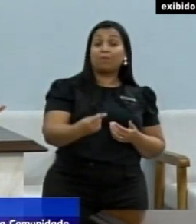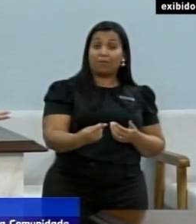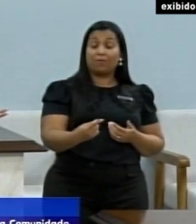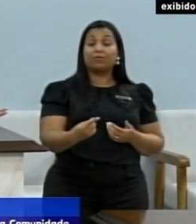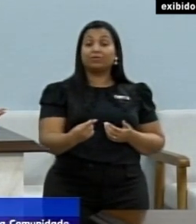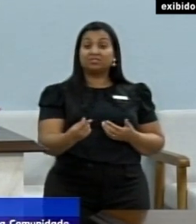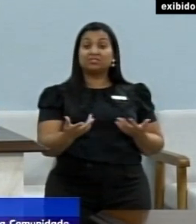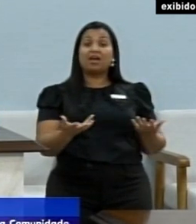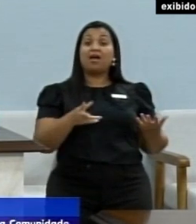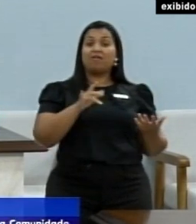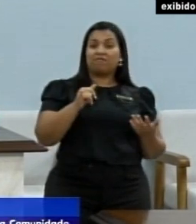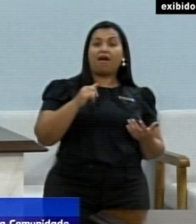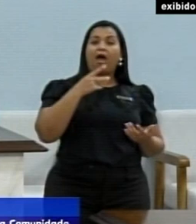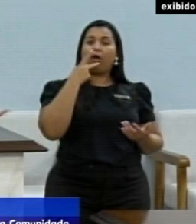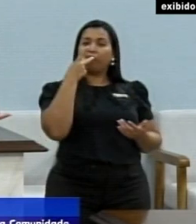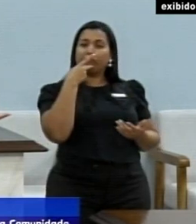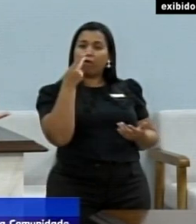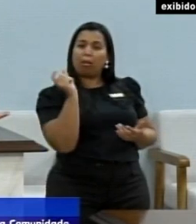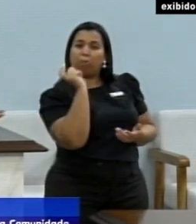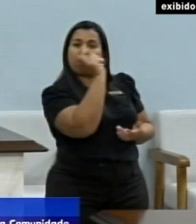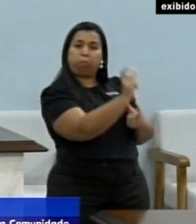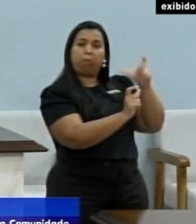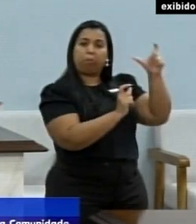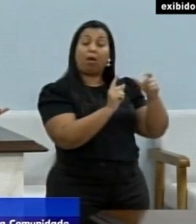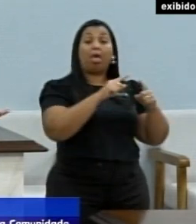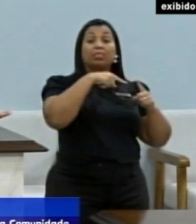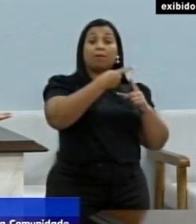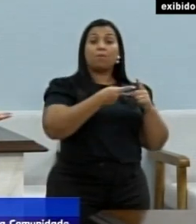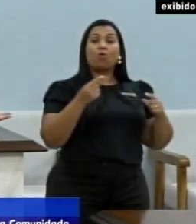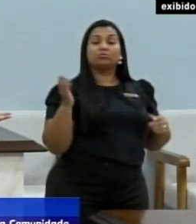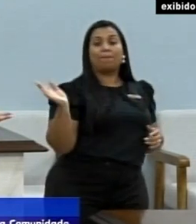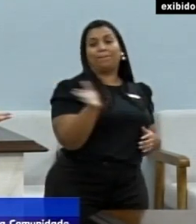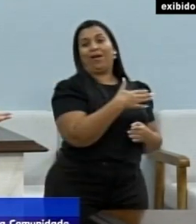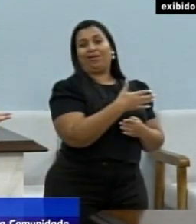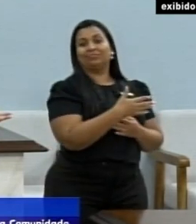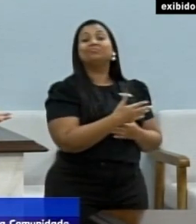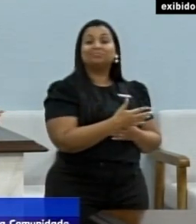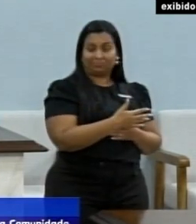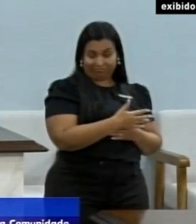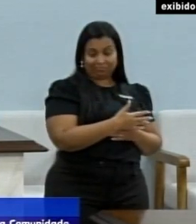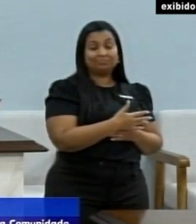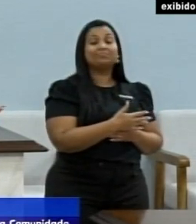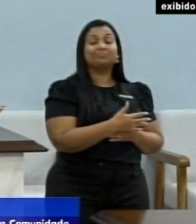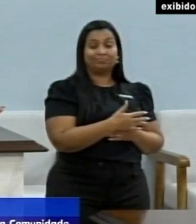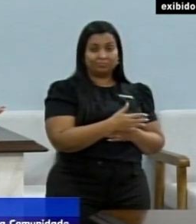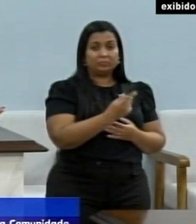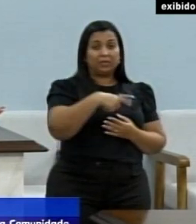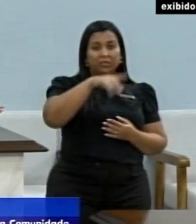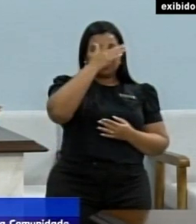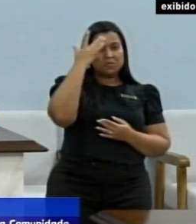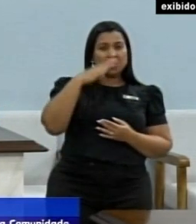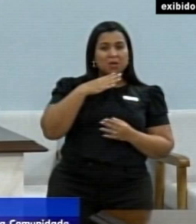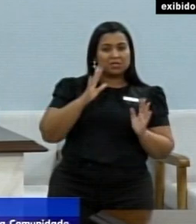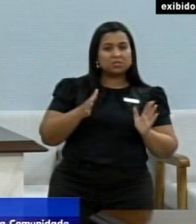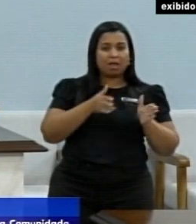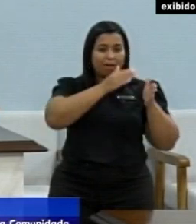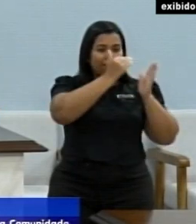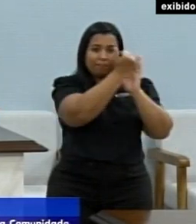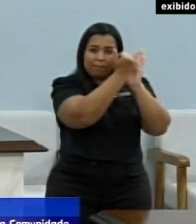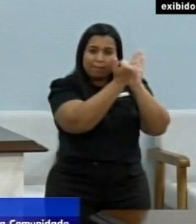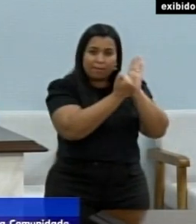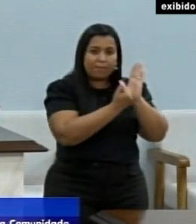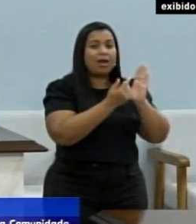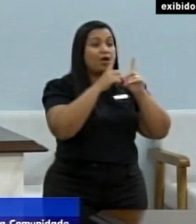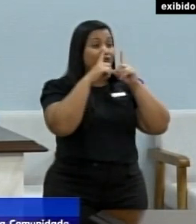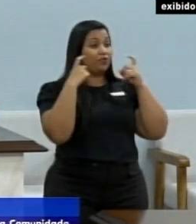os xingamentos, e depois vem o tapa. Então é o nosso chamado ciclo de violência, né? Que muitos aí já conhecem, mas esse